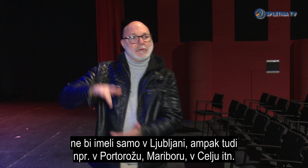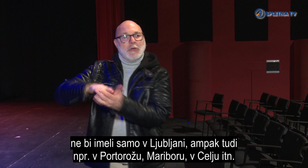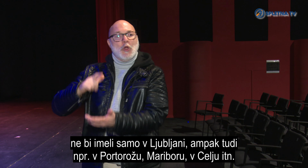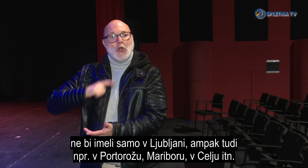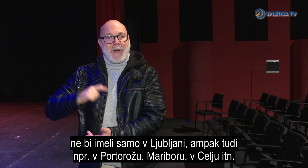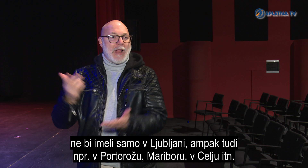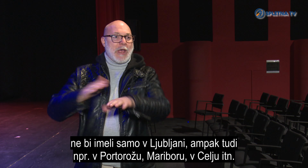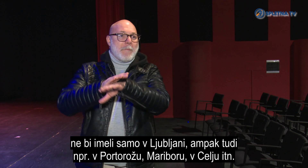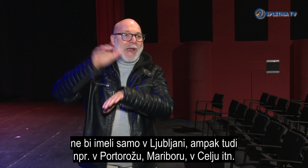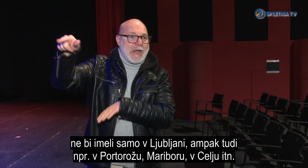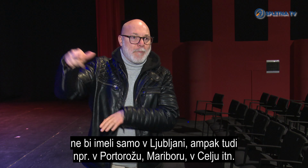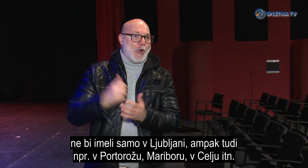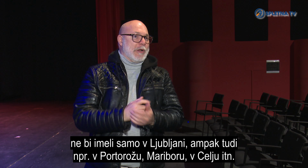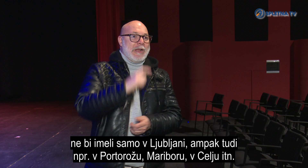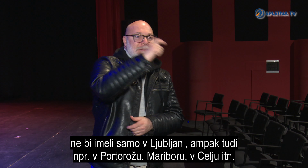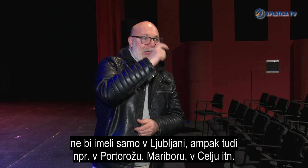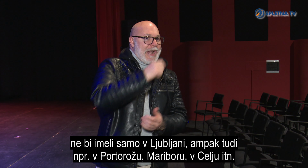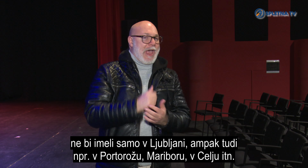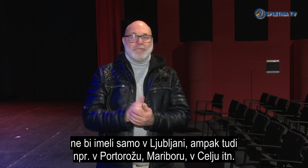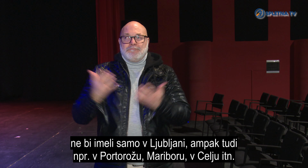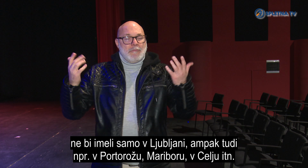Portorožu, Mariboru, v Celju in tako naprej.